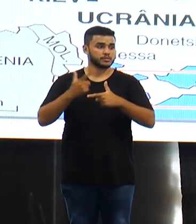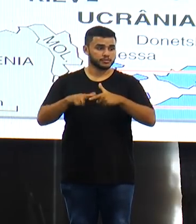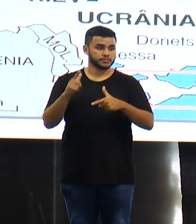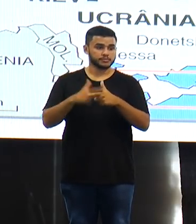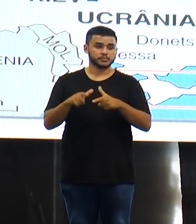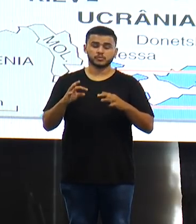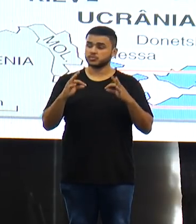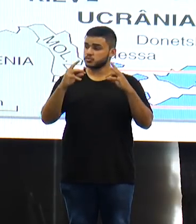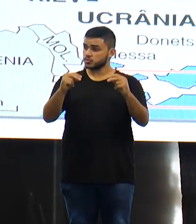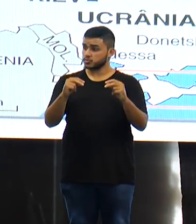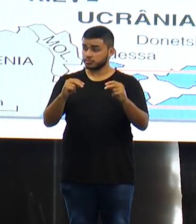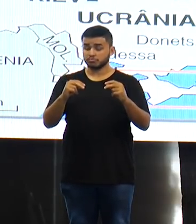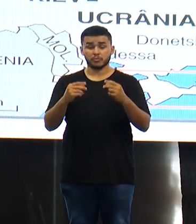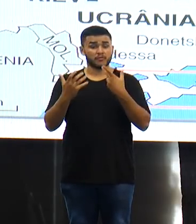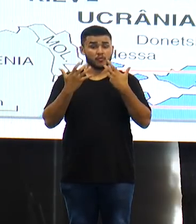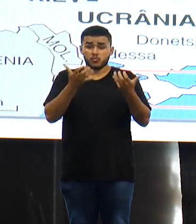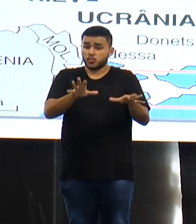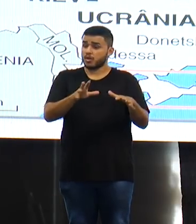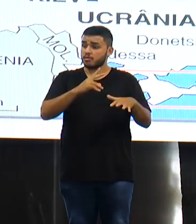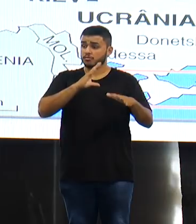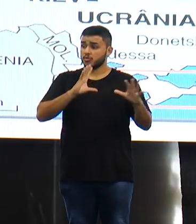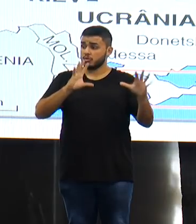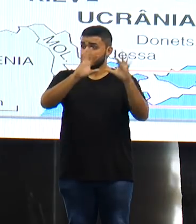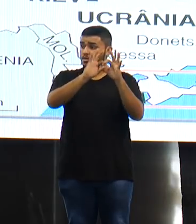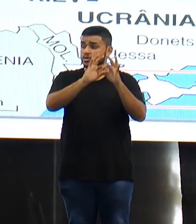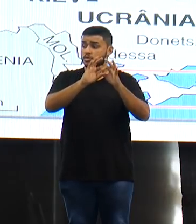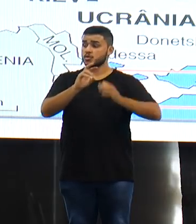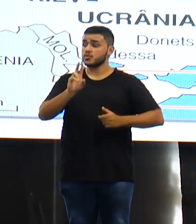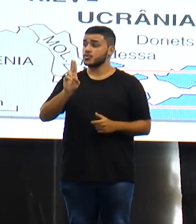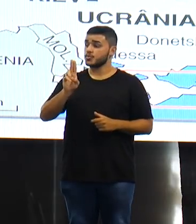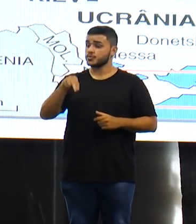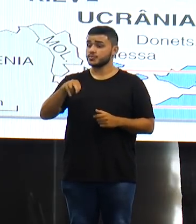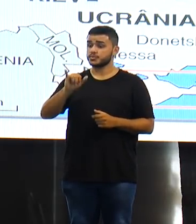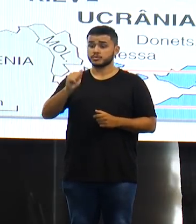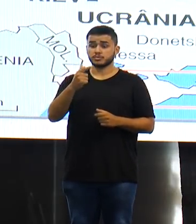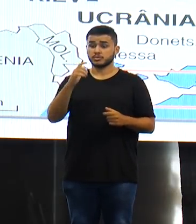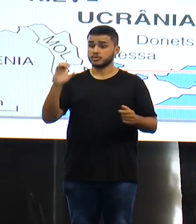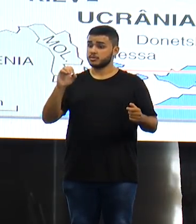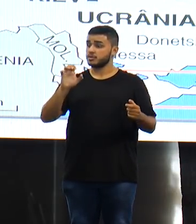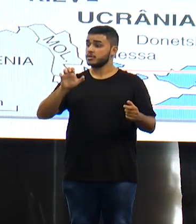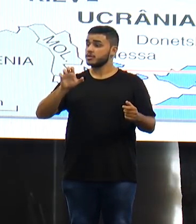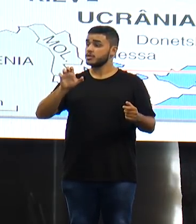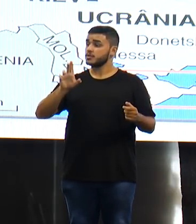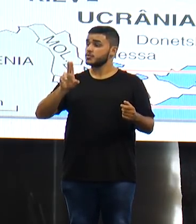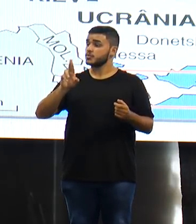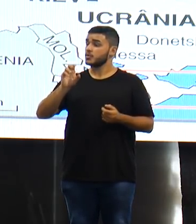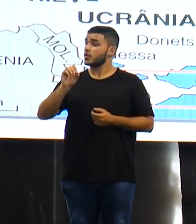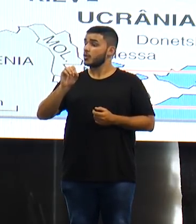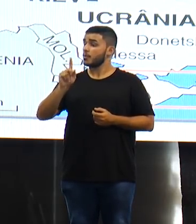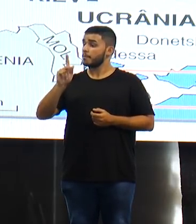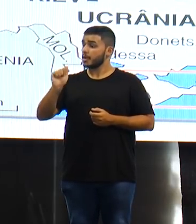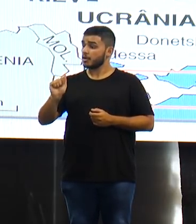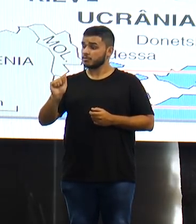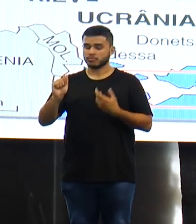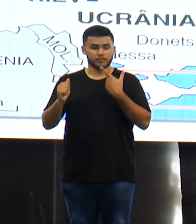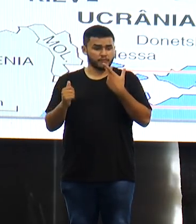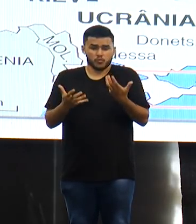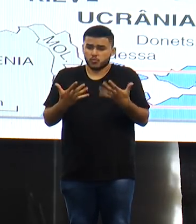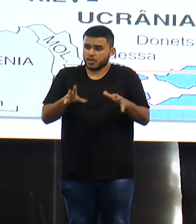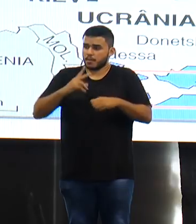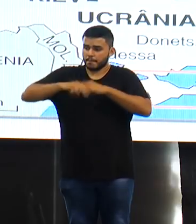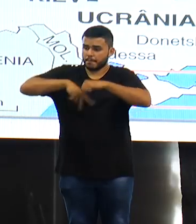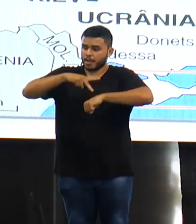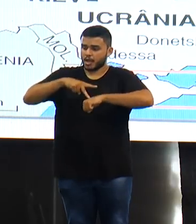União Europeia, e aí, na Ucrânia, nós teremos um movimento, certo,